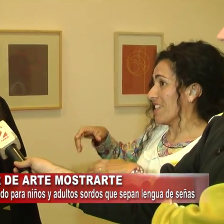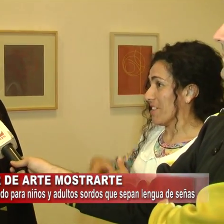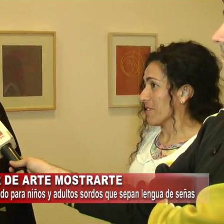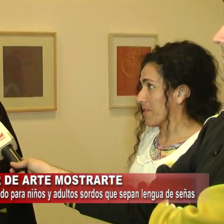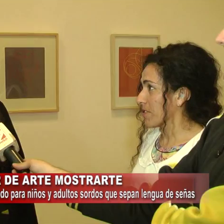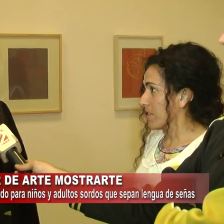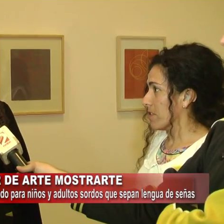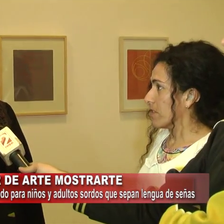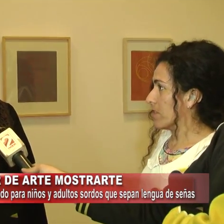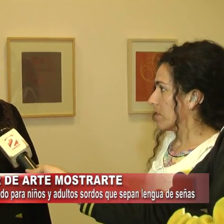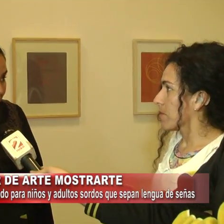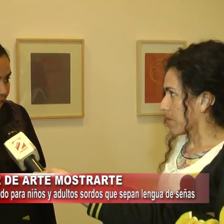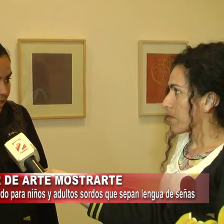Experimentales con diferentes temáticas.